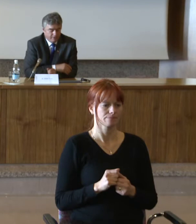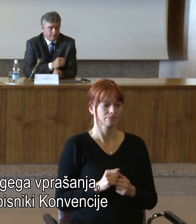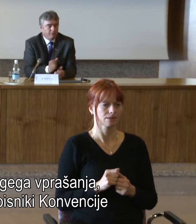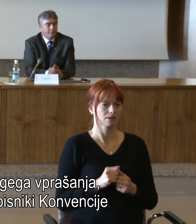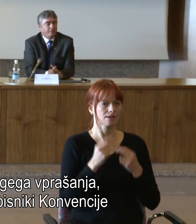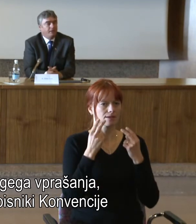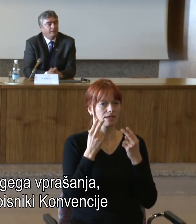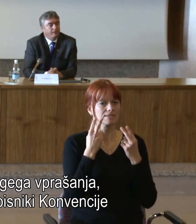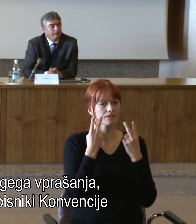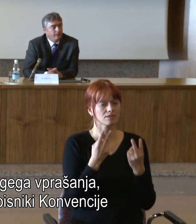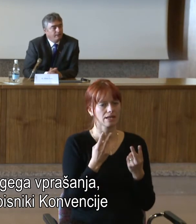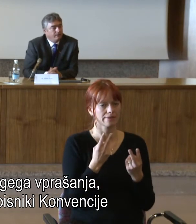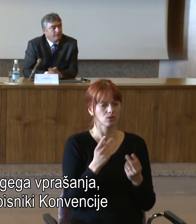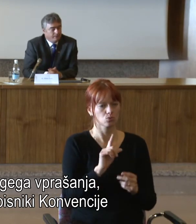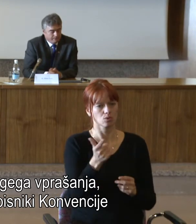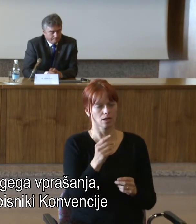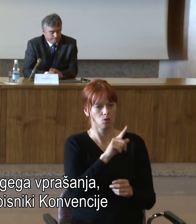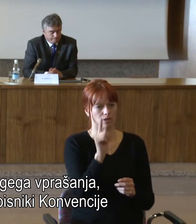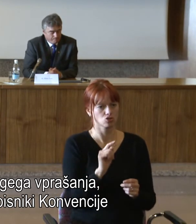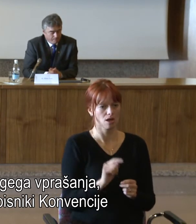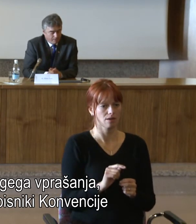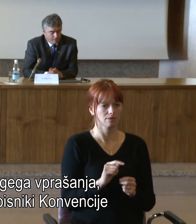Kar se bo tiče drugega vprašanja, ali